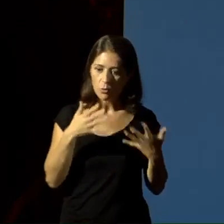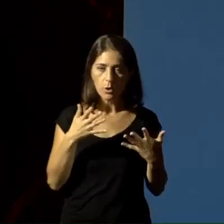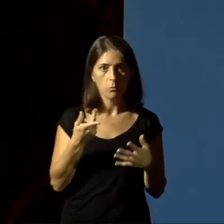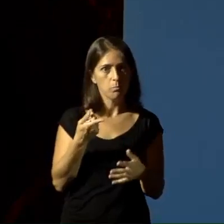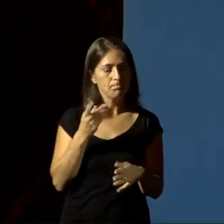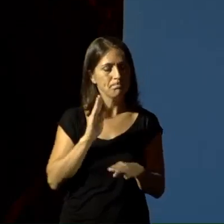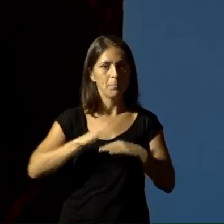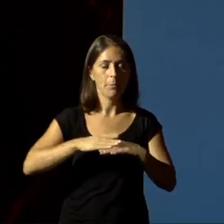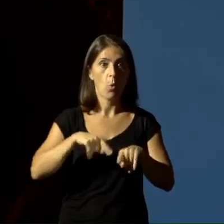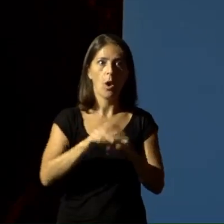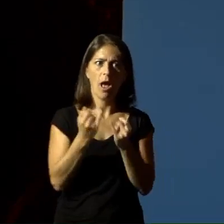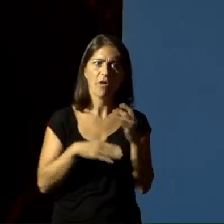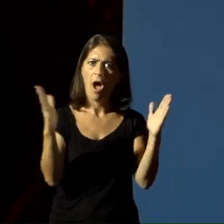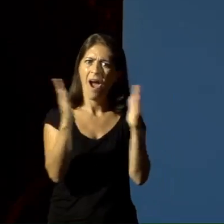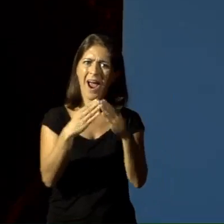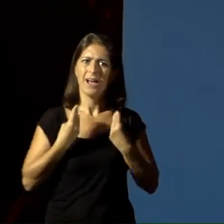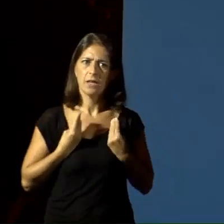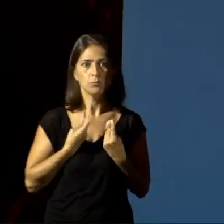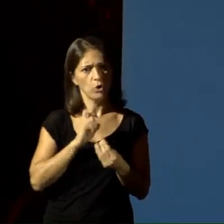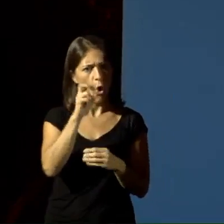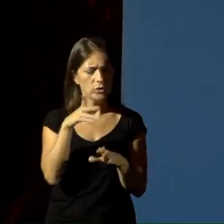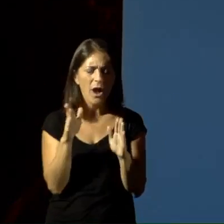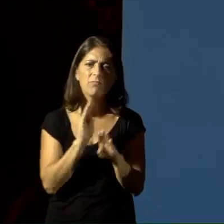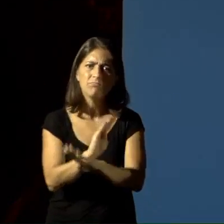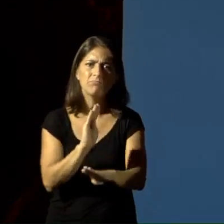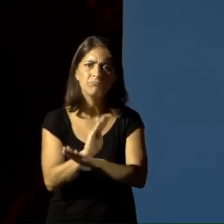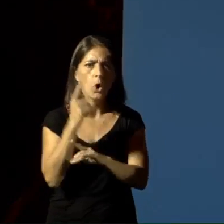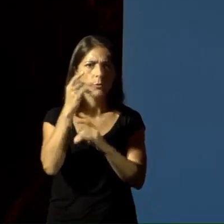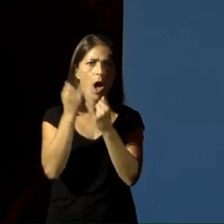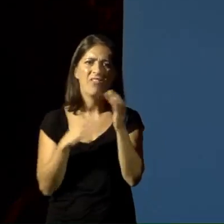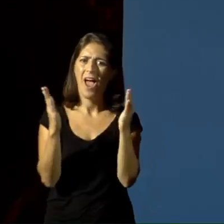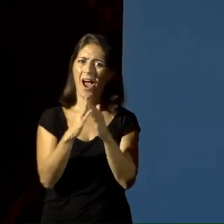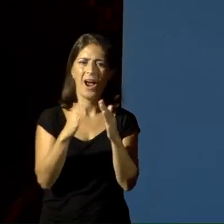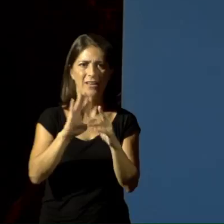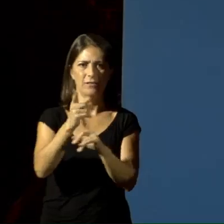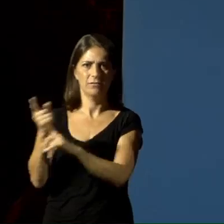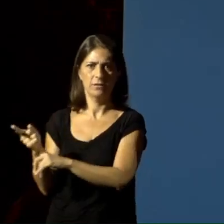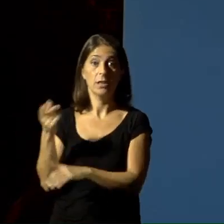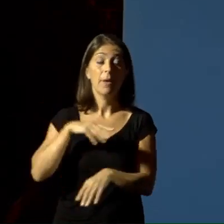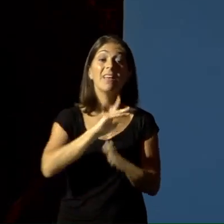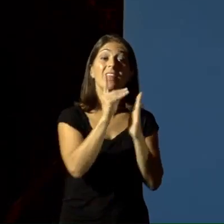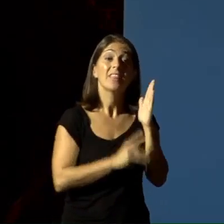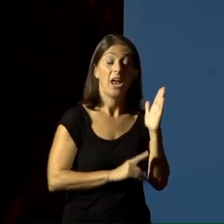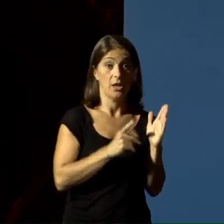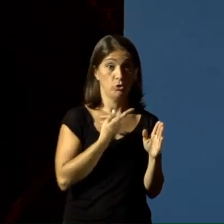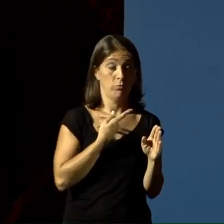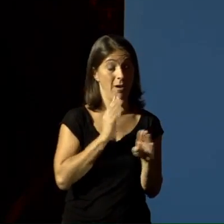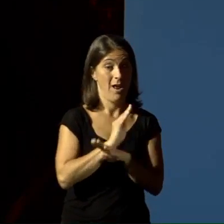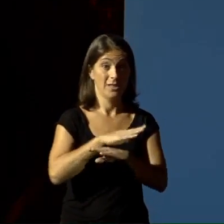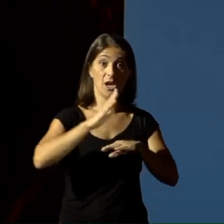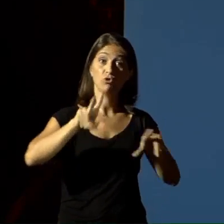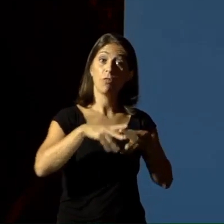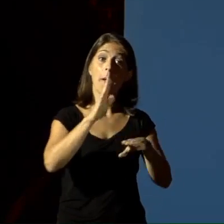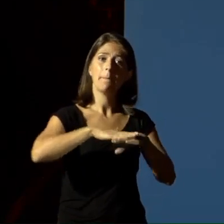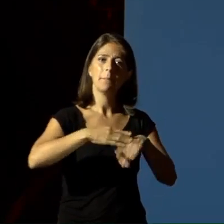teito a todo o mundo para que ninguén quede desafiuzado de fora de casa. Nese decreto de garantías sociais mínimas, garantiremos que todo o mundo teña